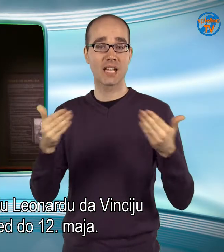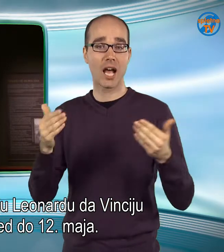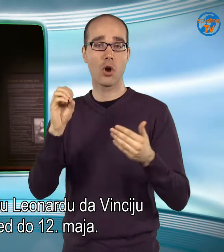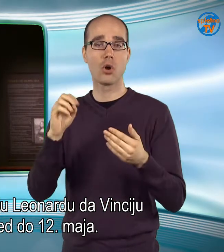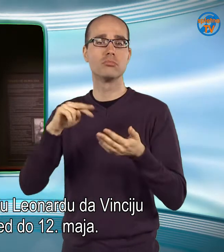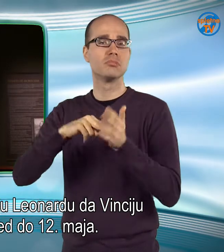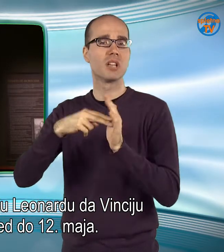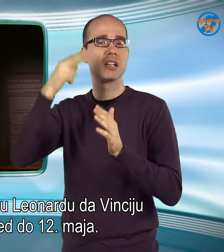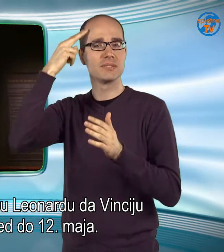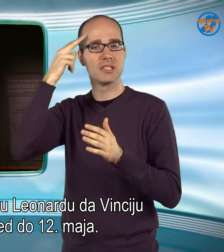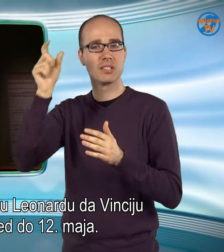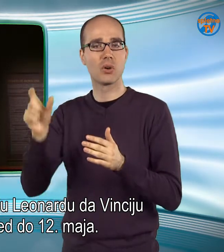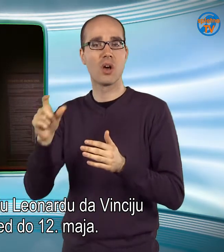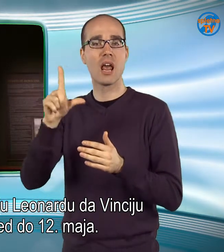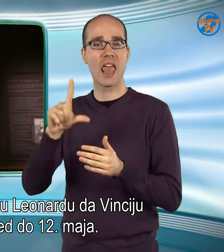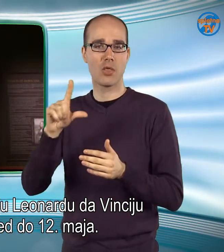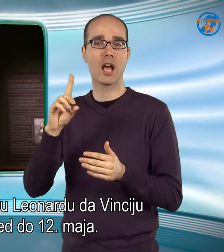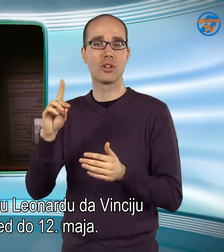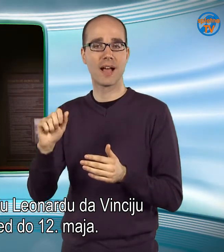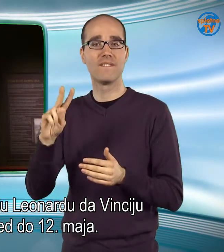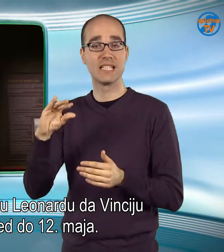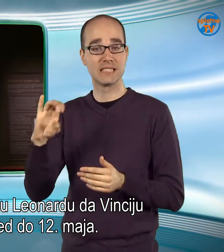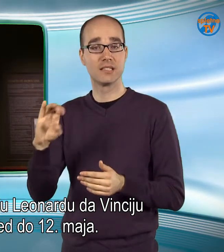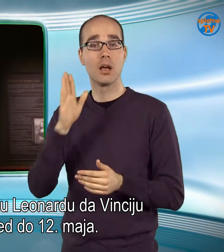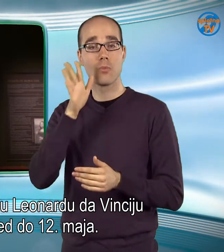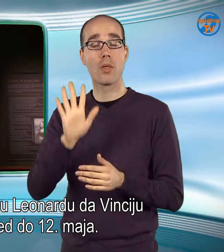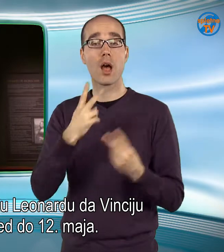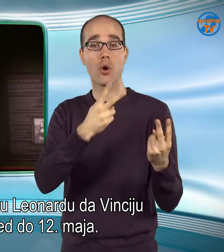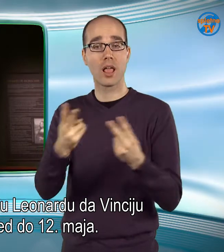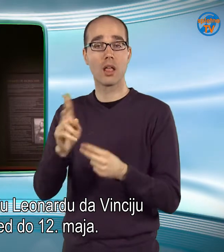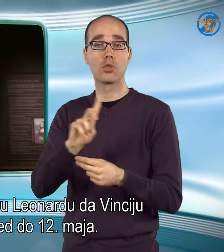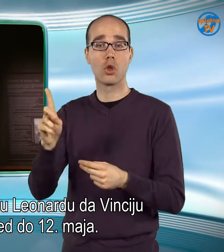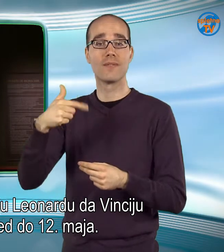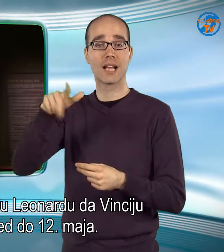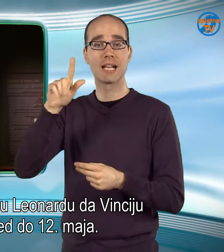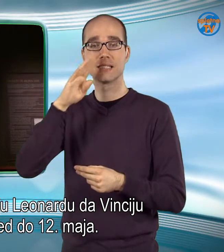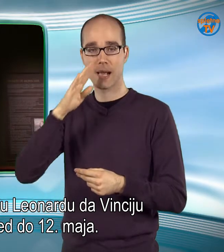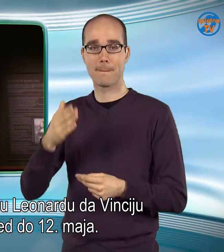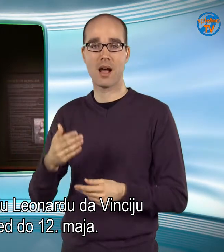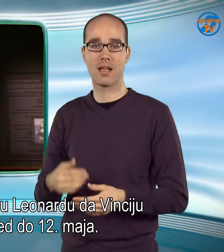Razstava o geniju Leonardu da Vinciju bo na ogled do 12. maja.